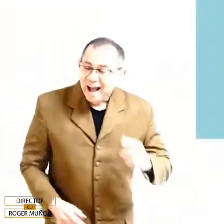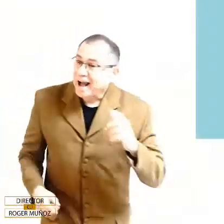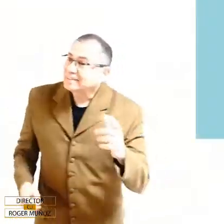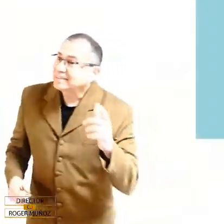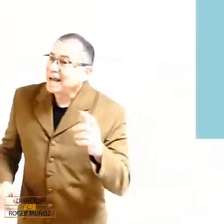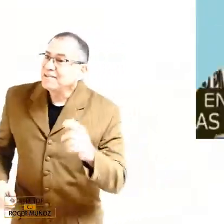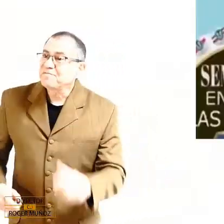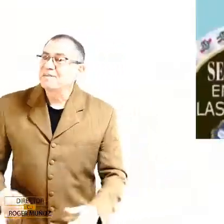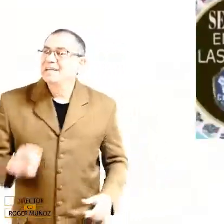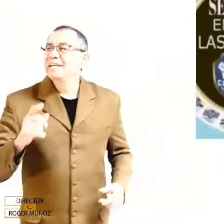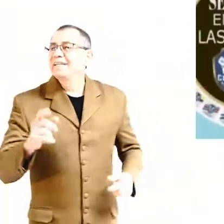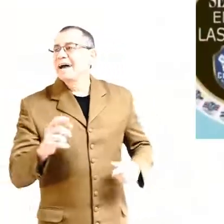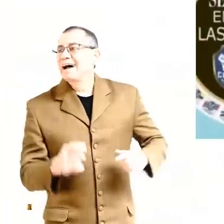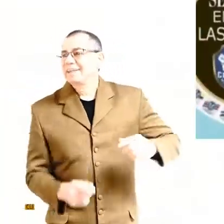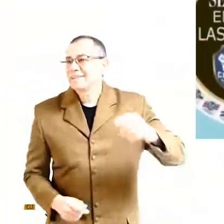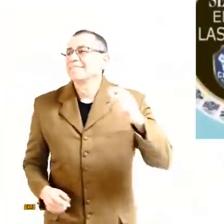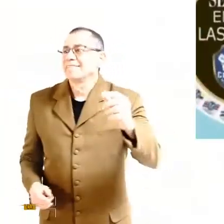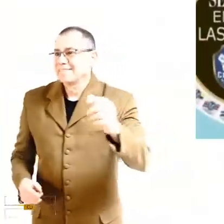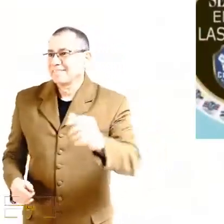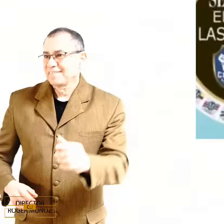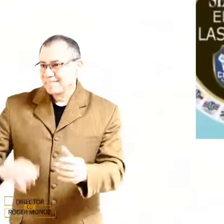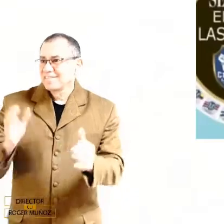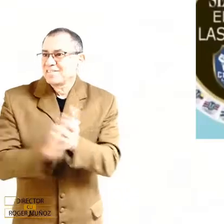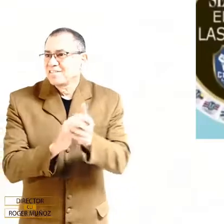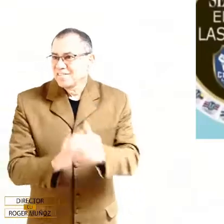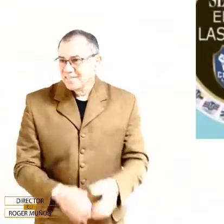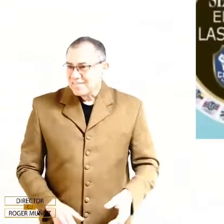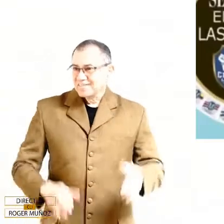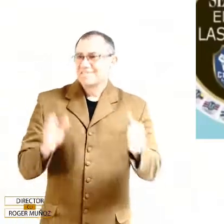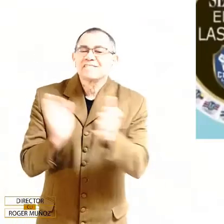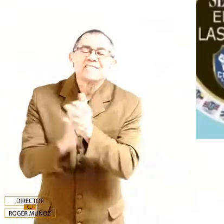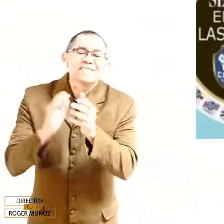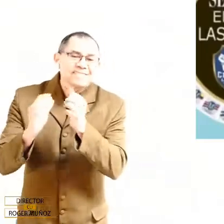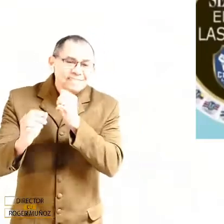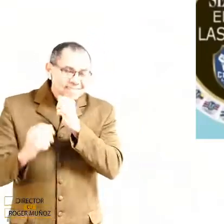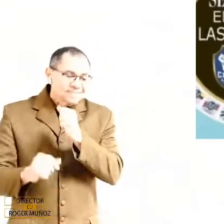Y hasta el final.